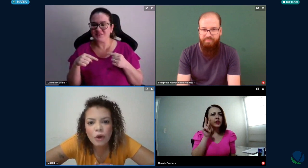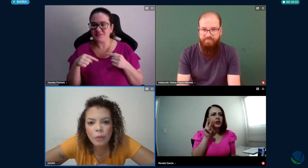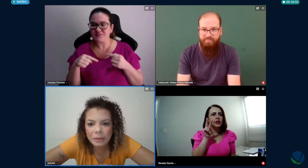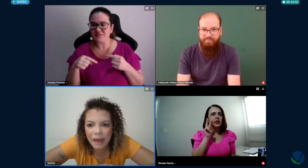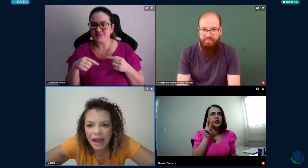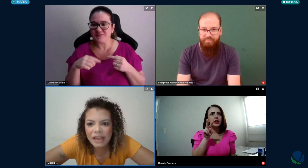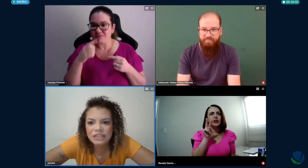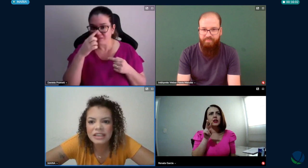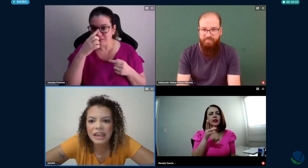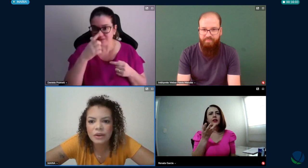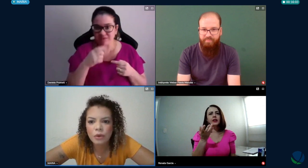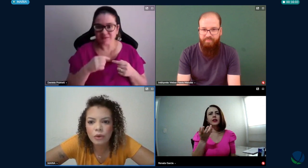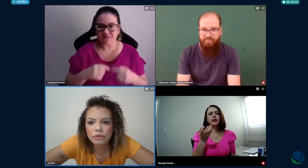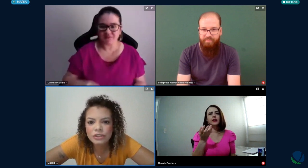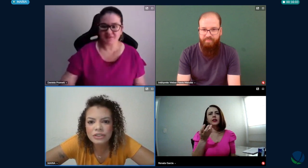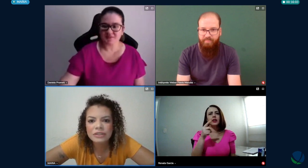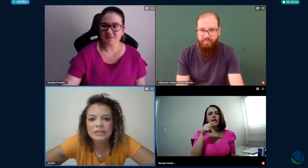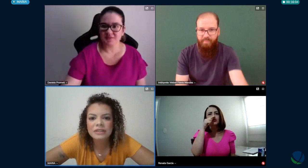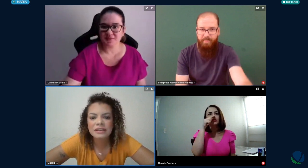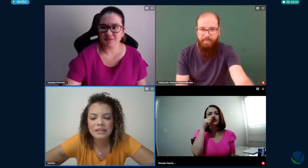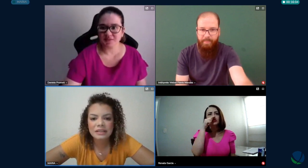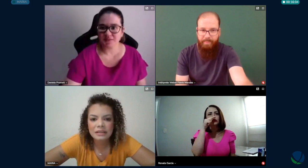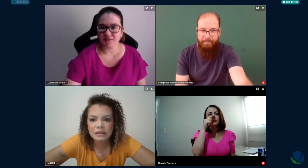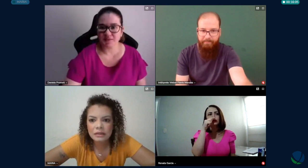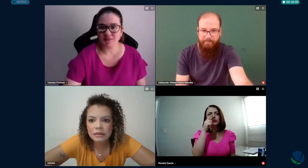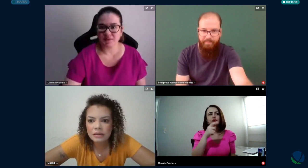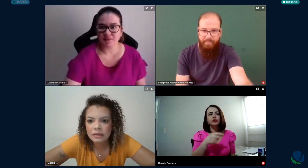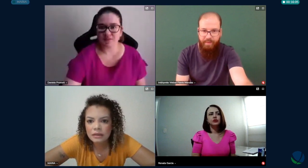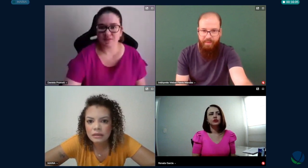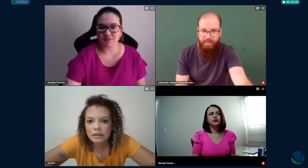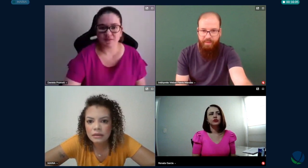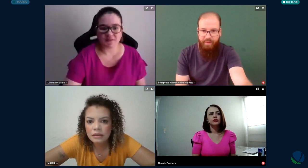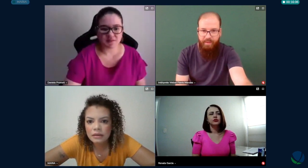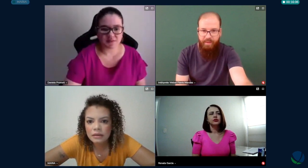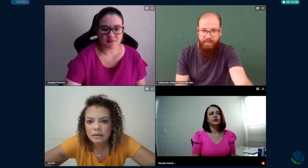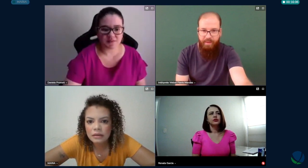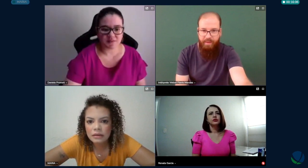terminográfica, com imagem, QR Code.